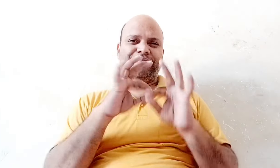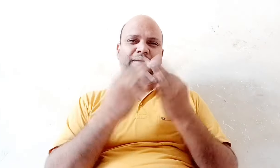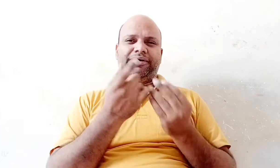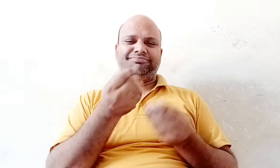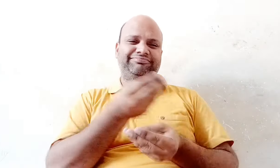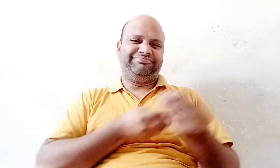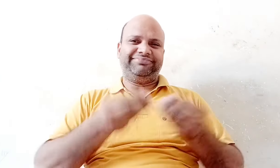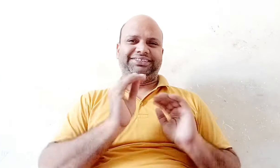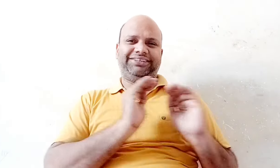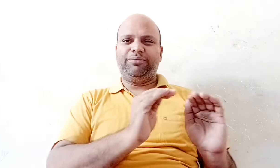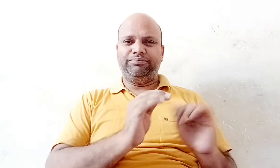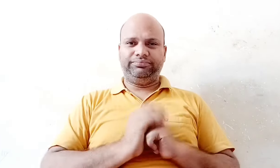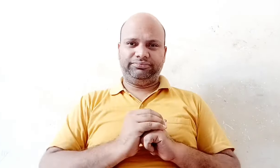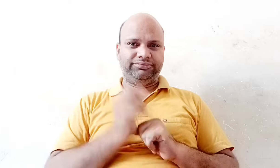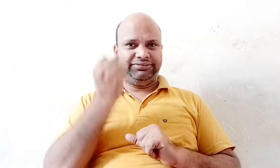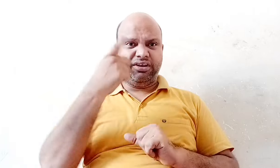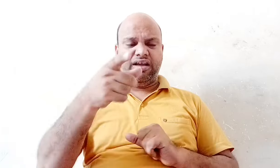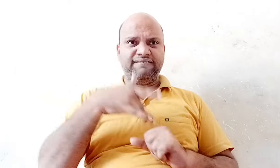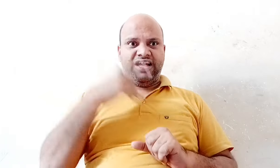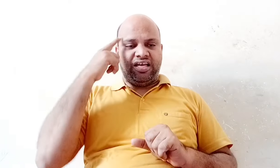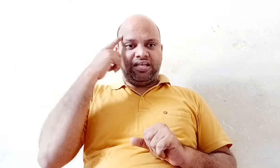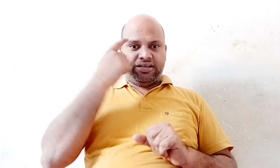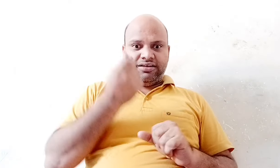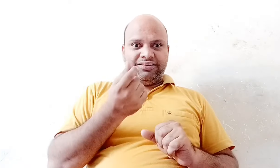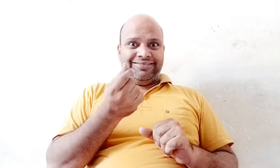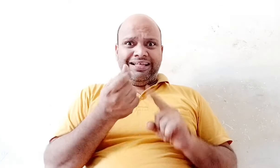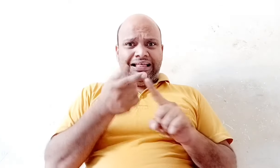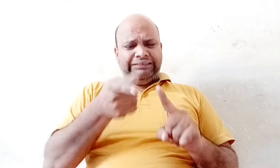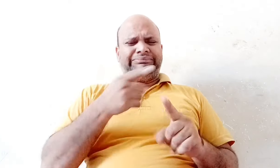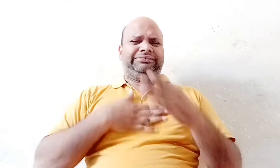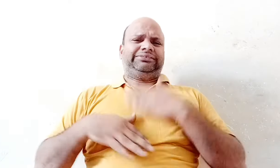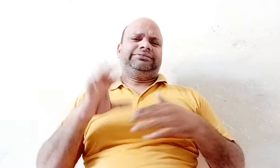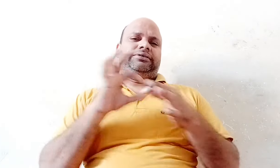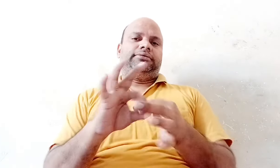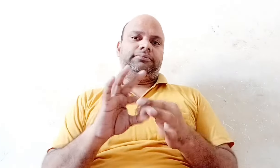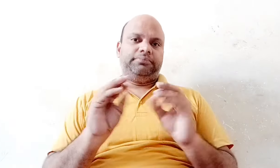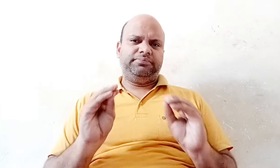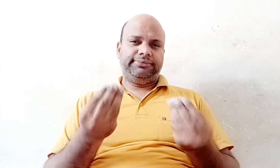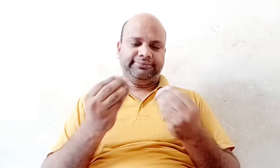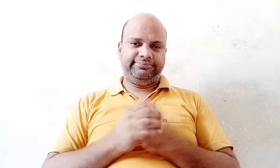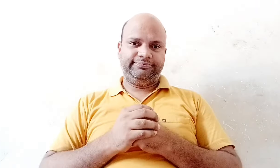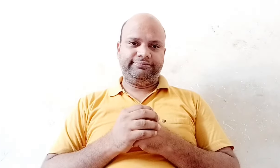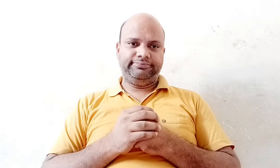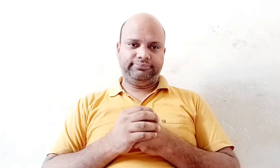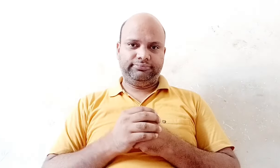She Pratihastaksarata Ho. Nota. Anuvava Pramana Patra Ka Prarupa Vibhagiya. Onalena